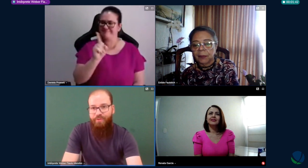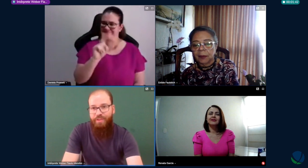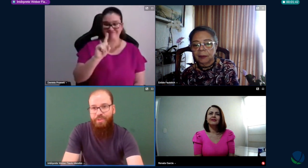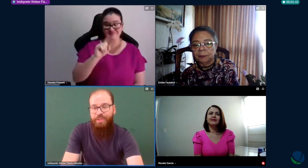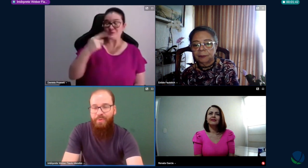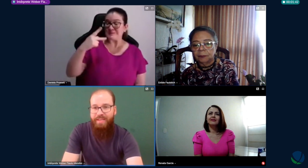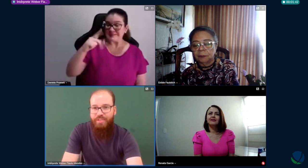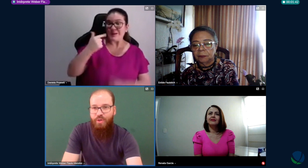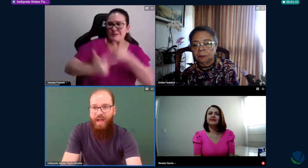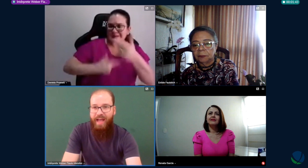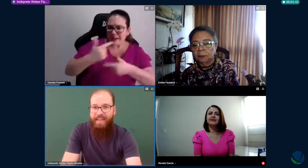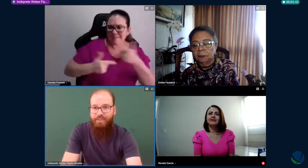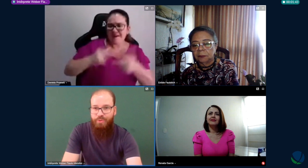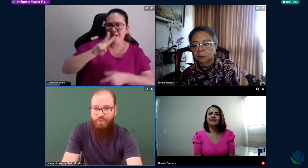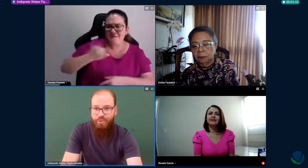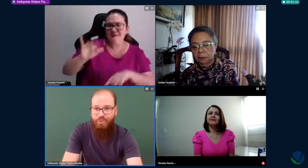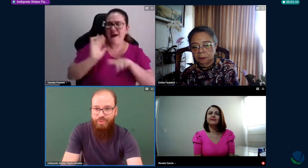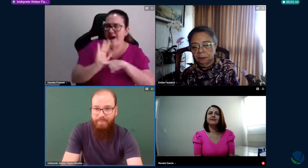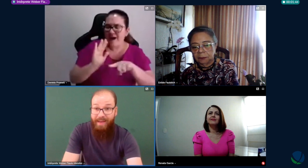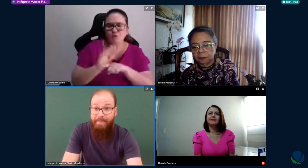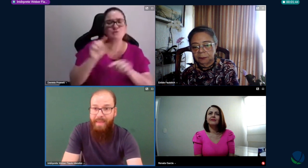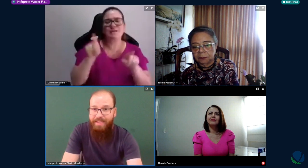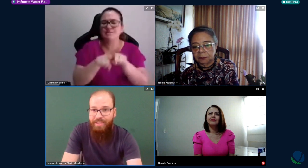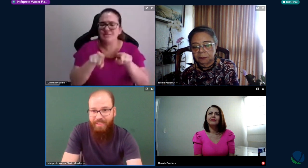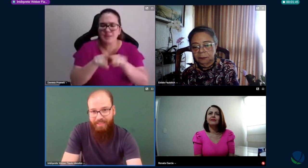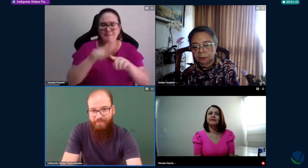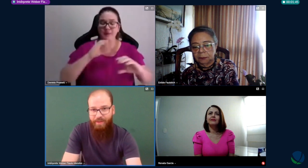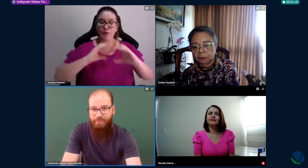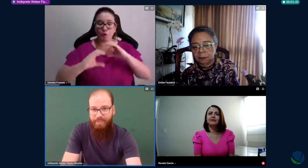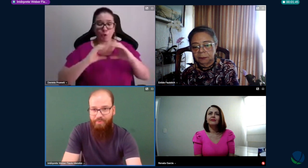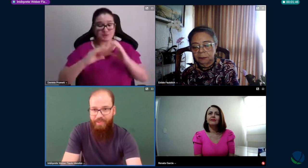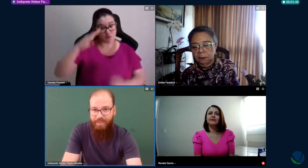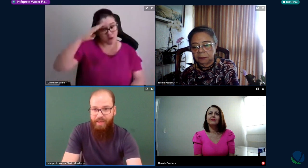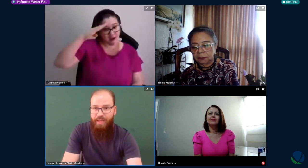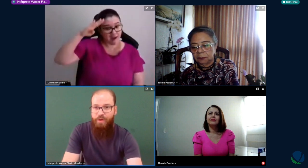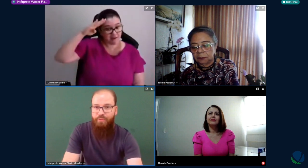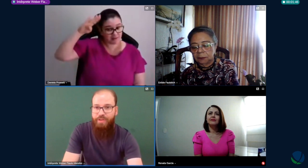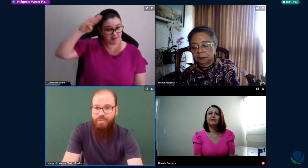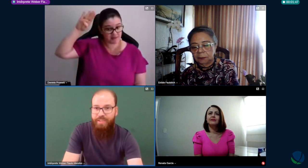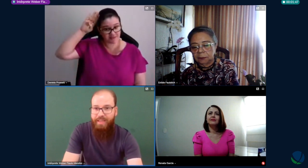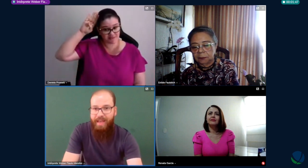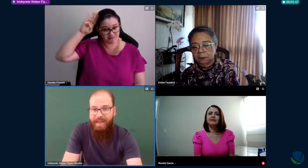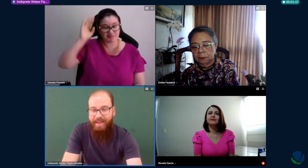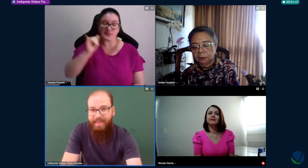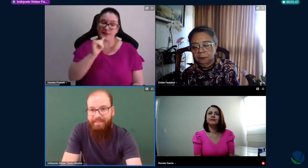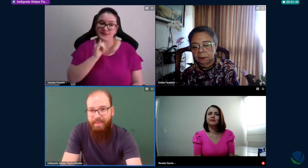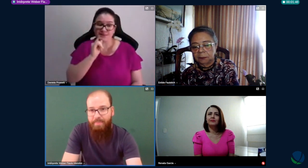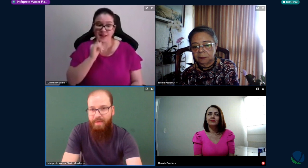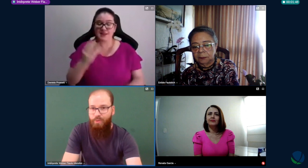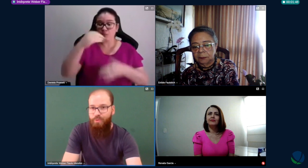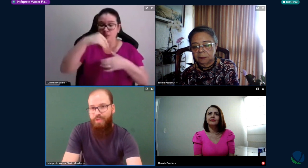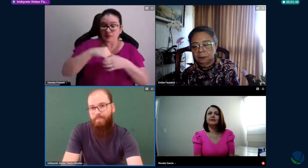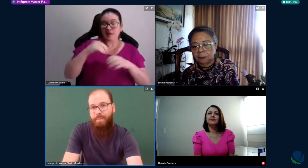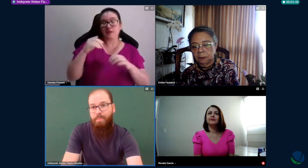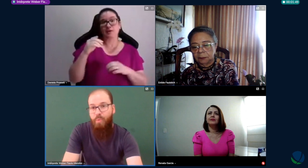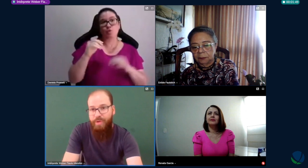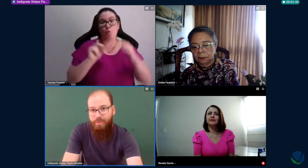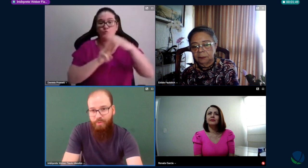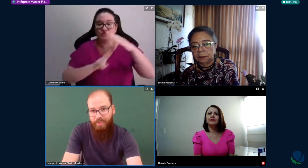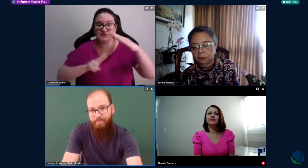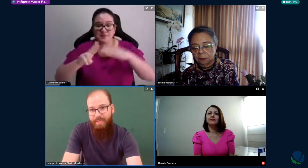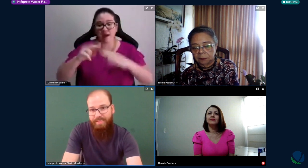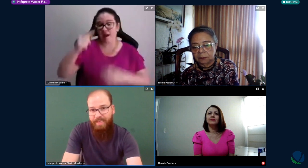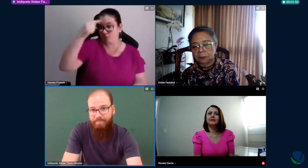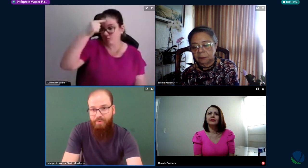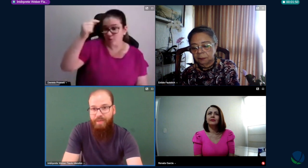E aí eu vejo que não é só a área médica que vai contribuir. Eu vejo que na área acadêmica contribui